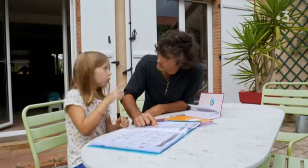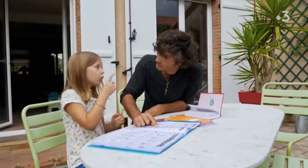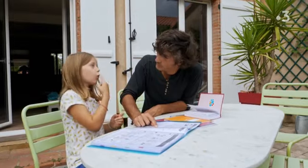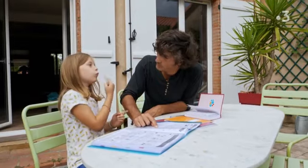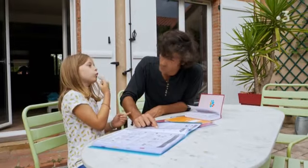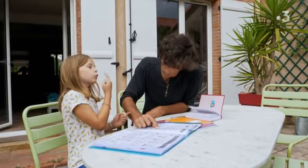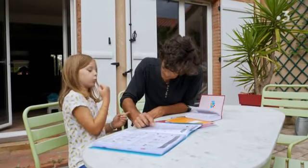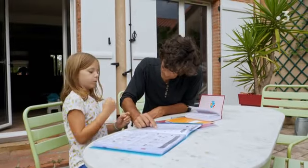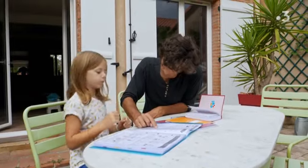Rouge.